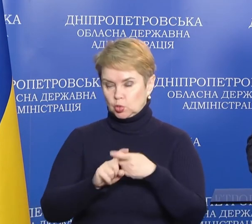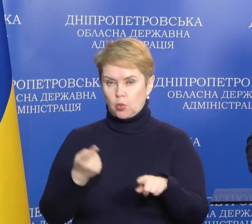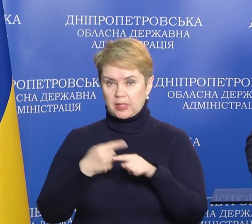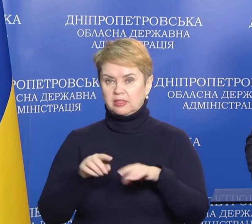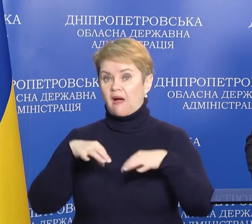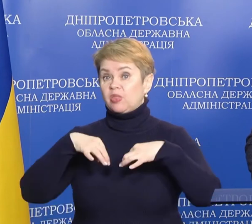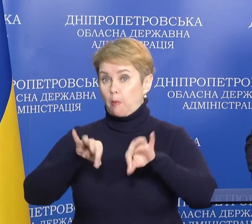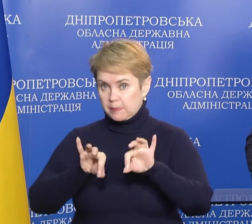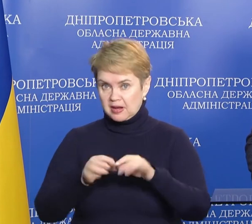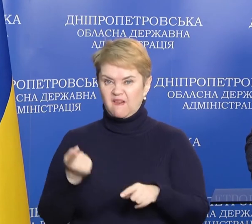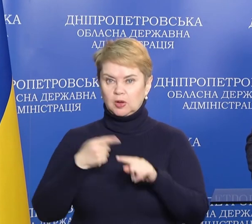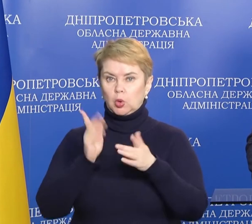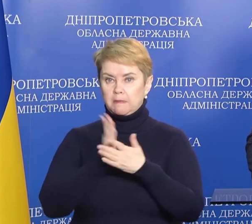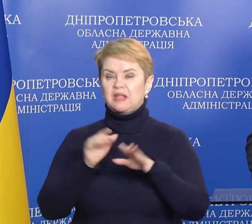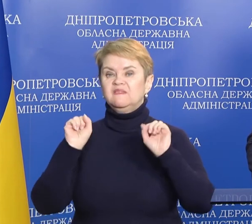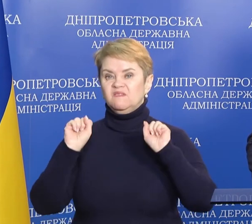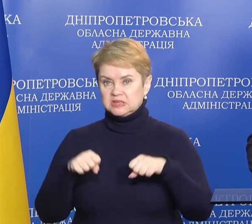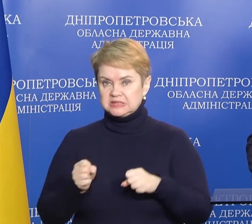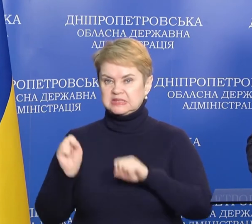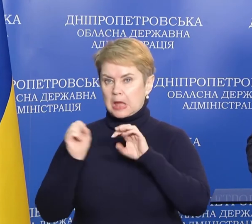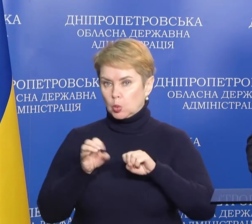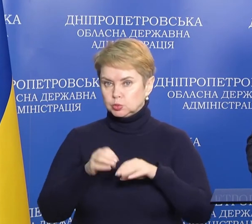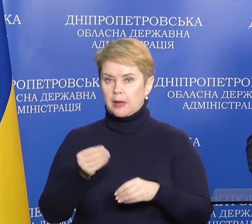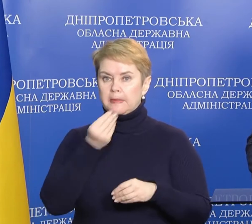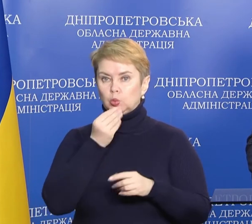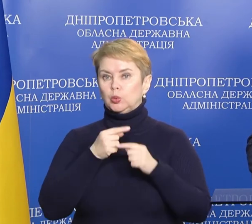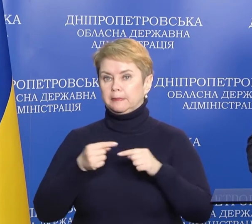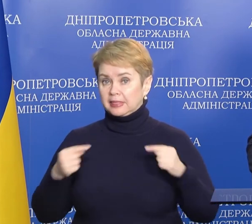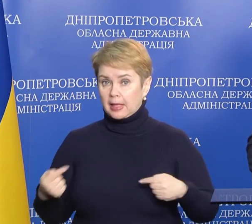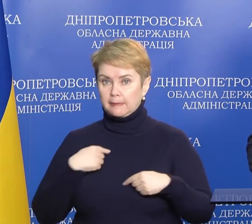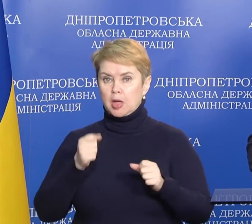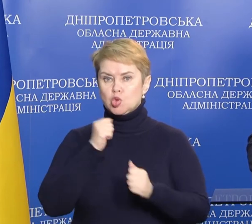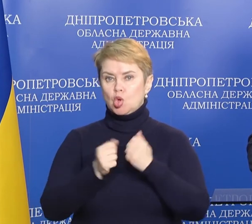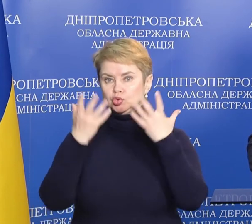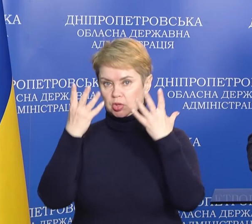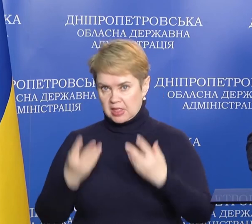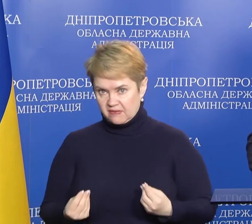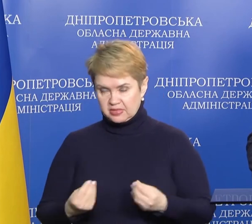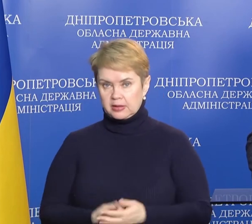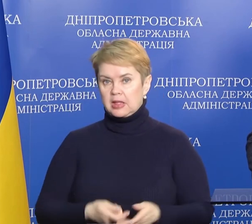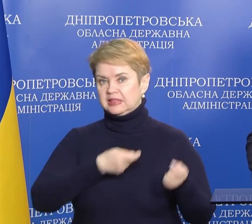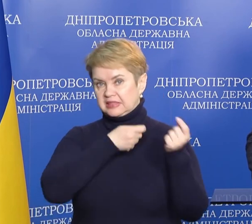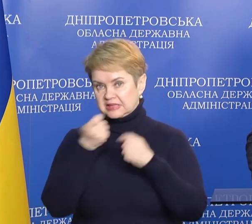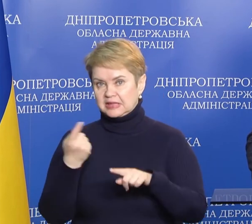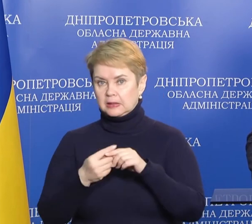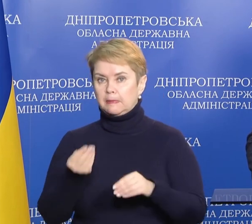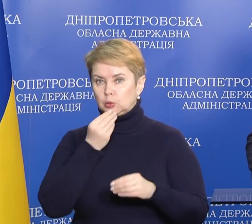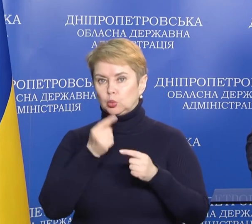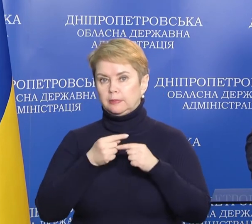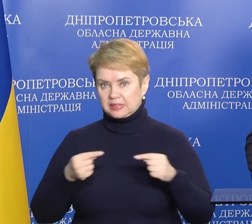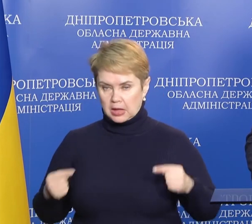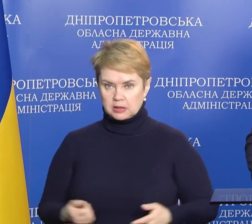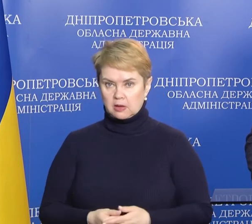Это автомобиль, который имеет возможность загрузиться продуктами питания, и мы ежедневно доставляем эти продукты